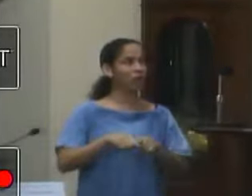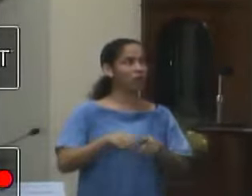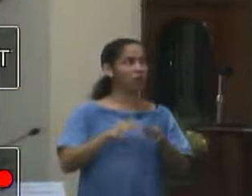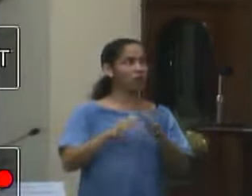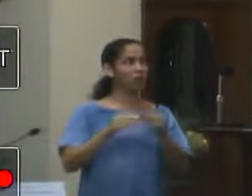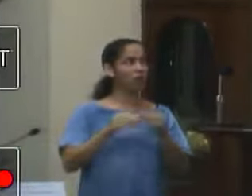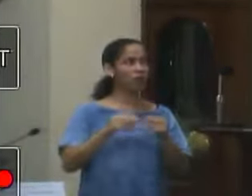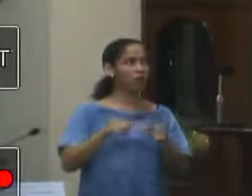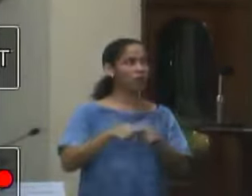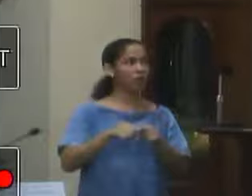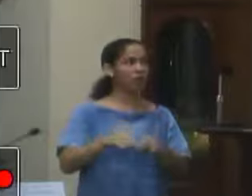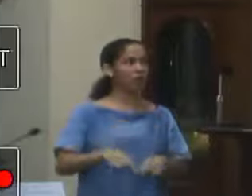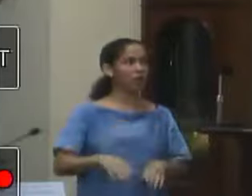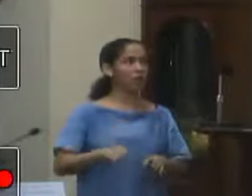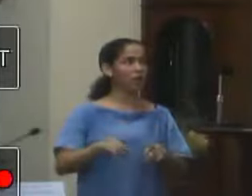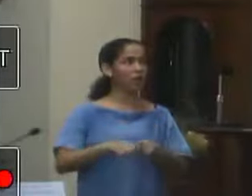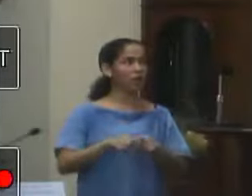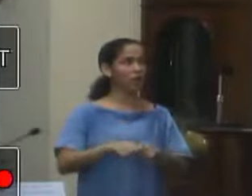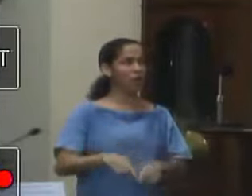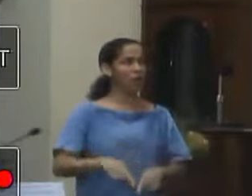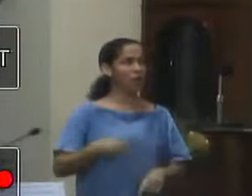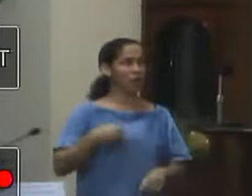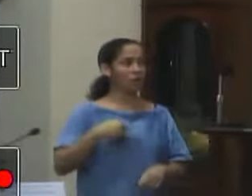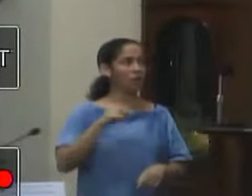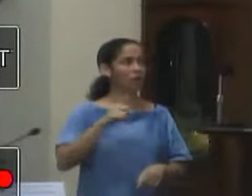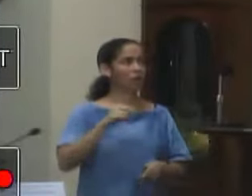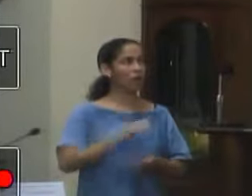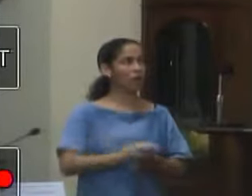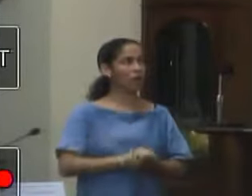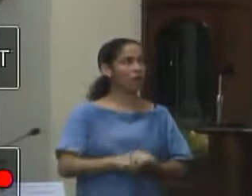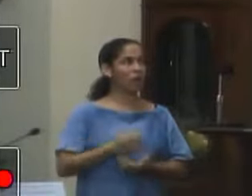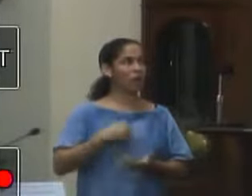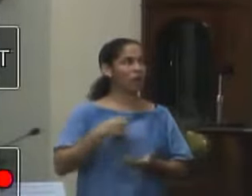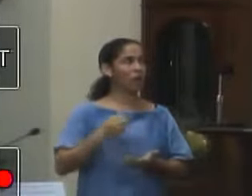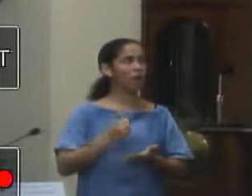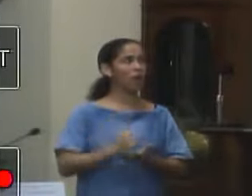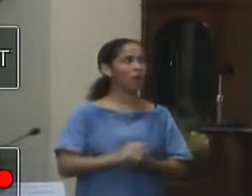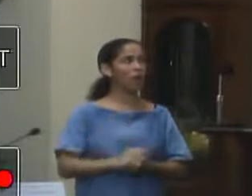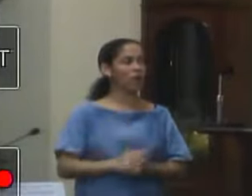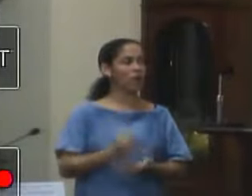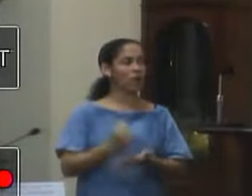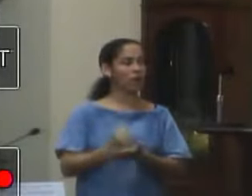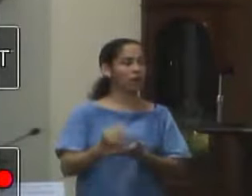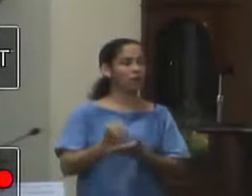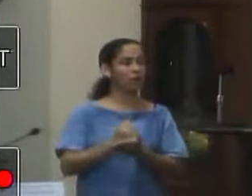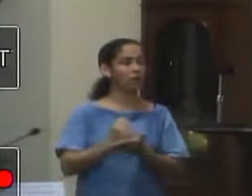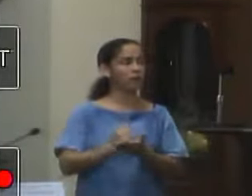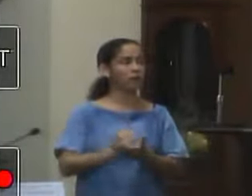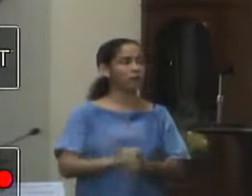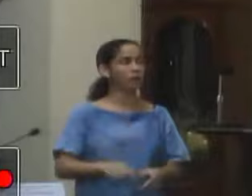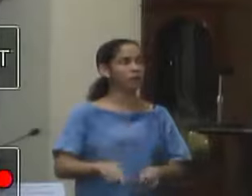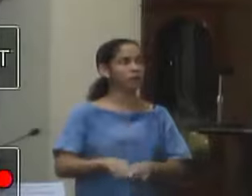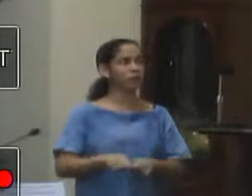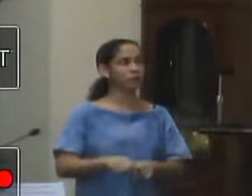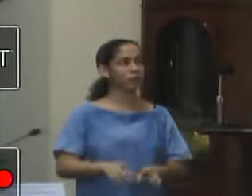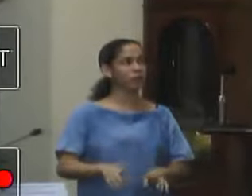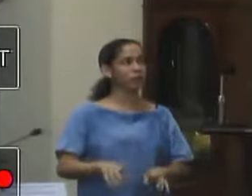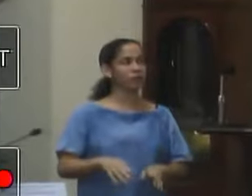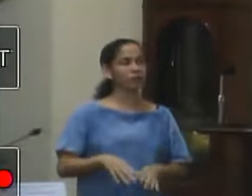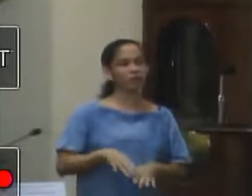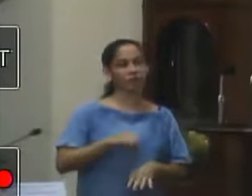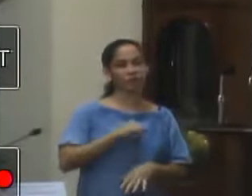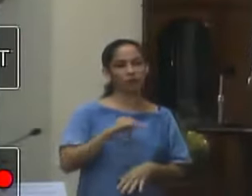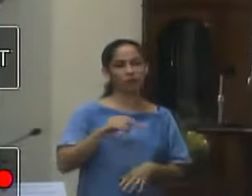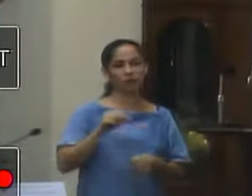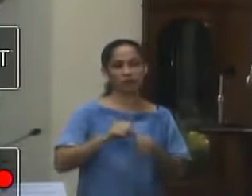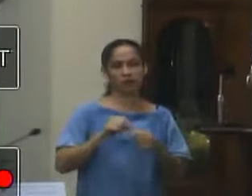de um parceirinho para tirar. Agora, a minha não, a minha eu deixo arder, porque, enfim, paga-se